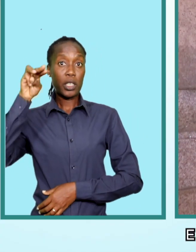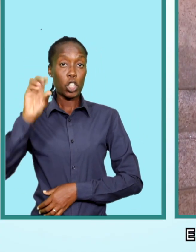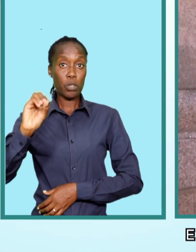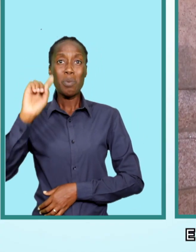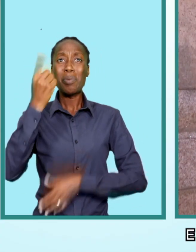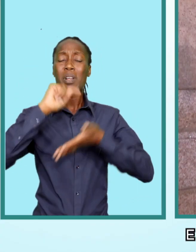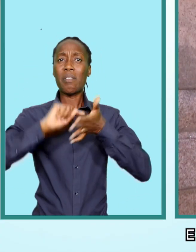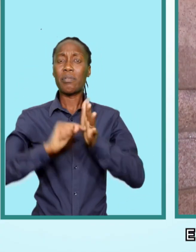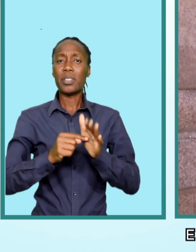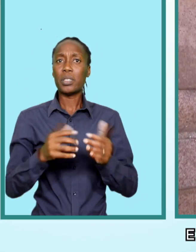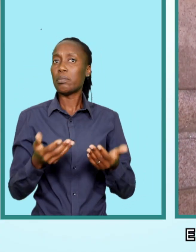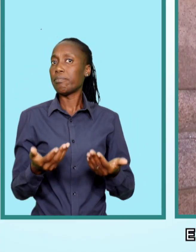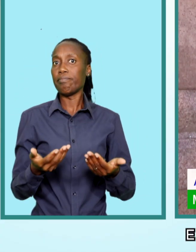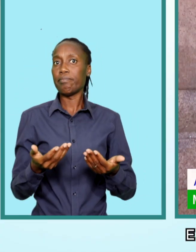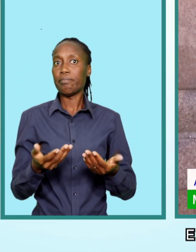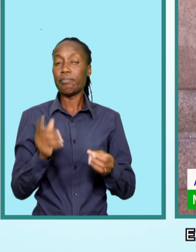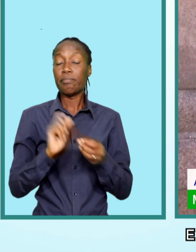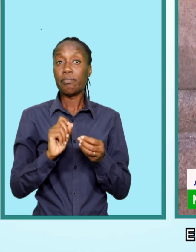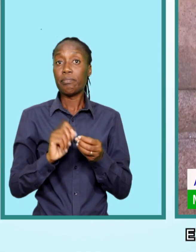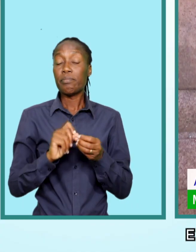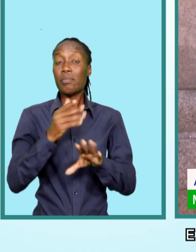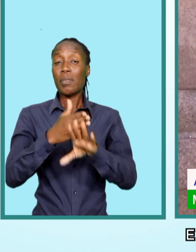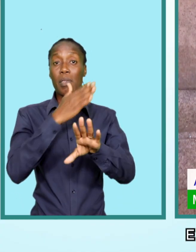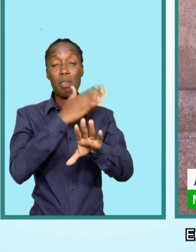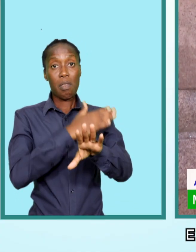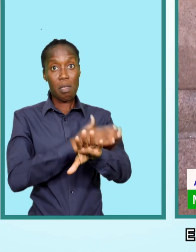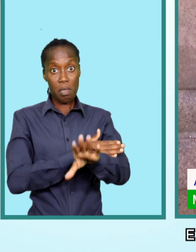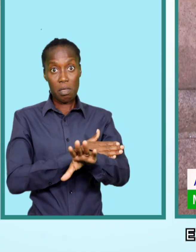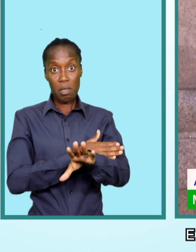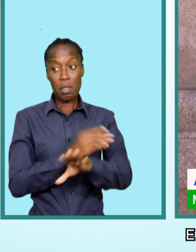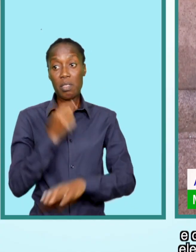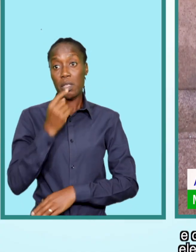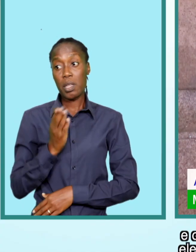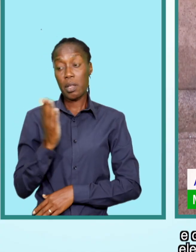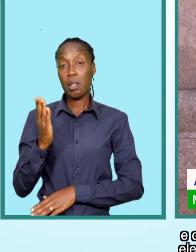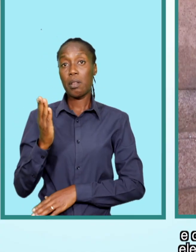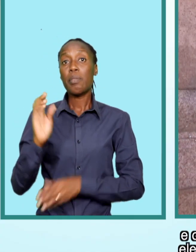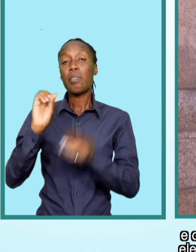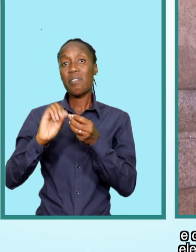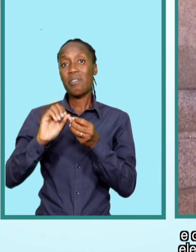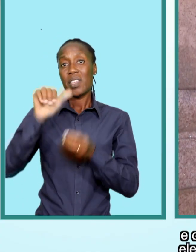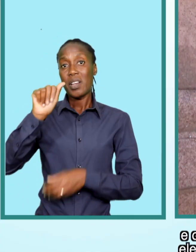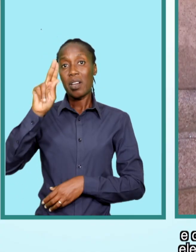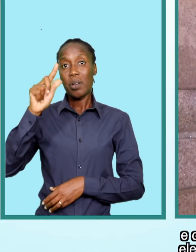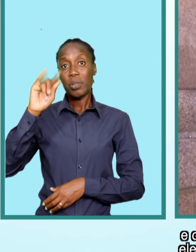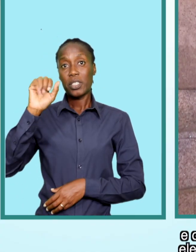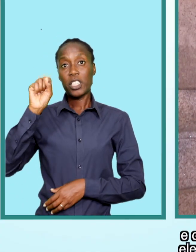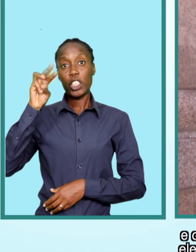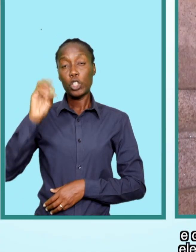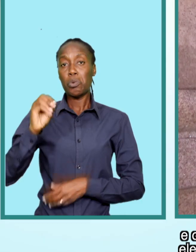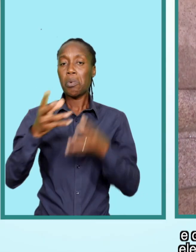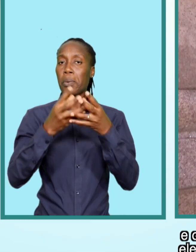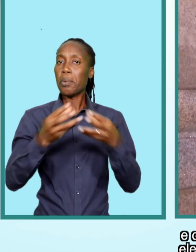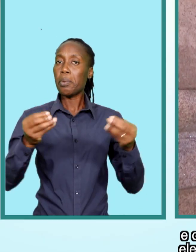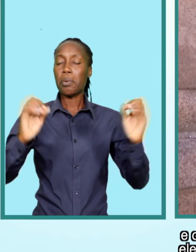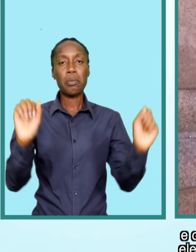E era a primeira vez que ouvíamos falar a palavra autismo. E o que nos foi dito na altura é que ele